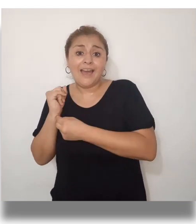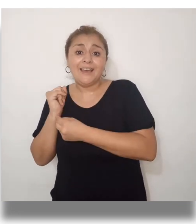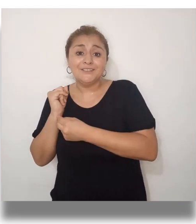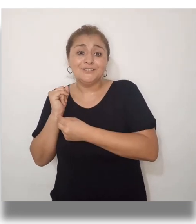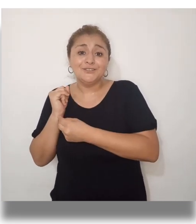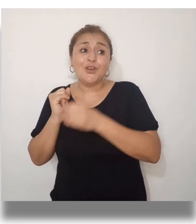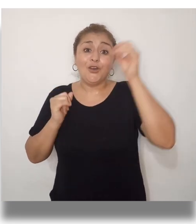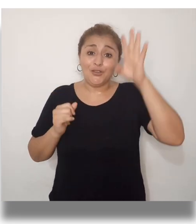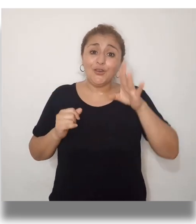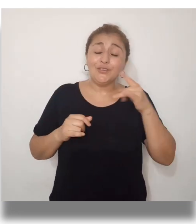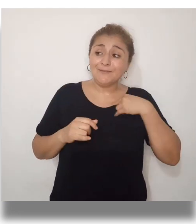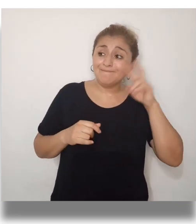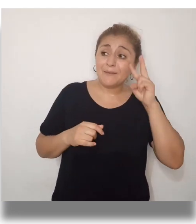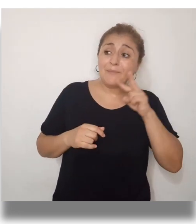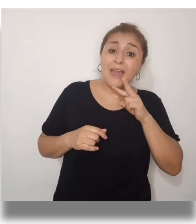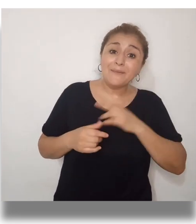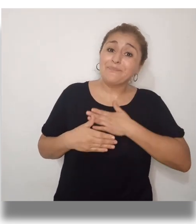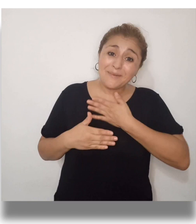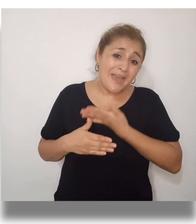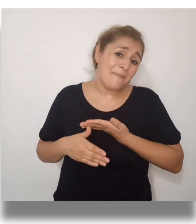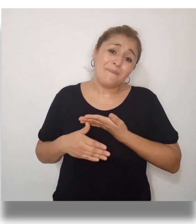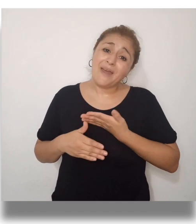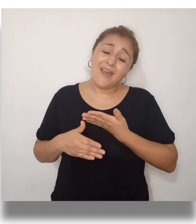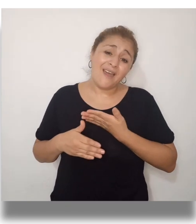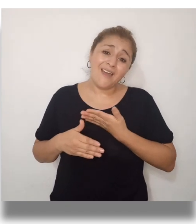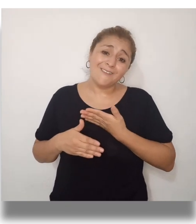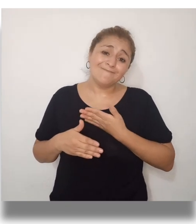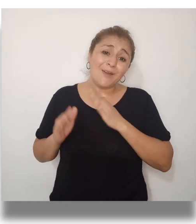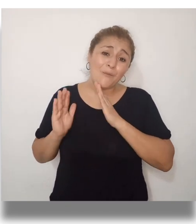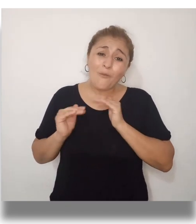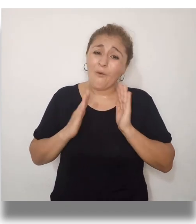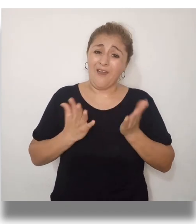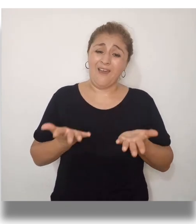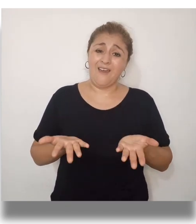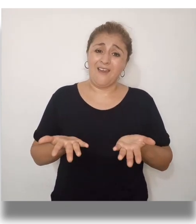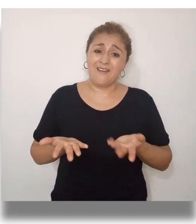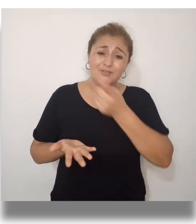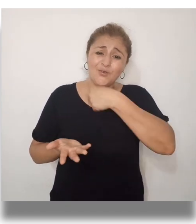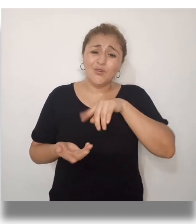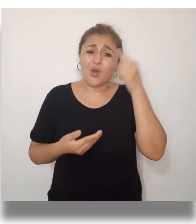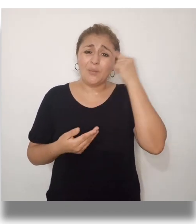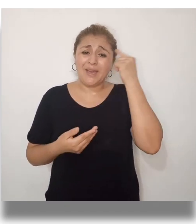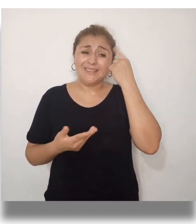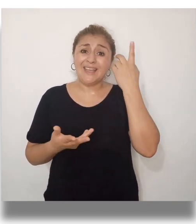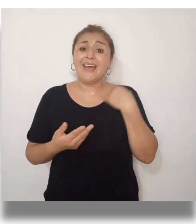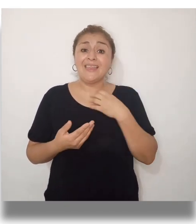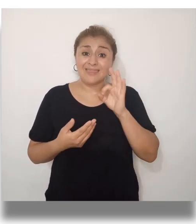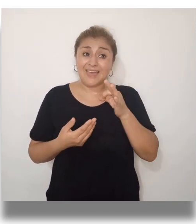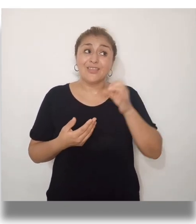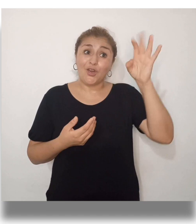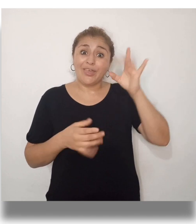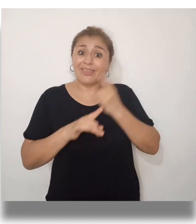él seguirá amándonos pero no veremos La sonrisa en su rostro no podremos